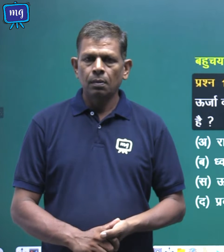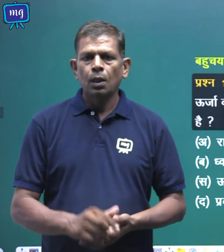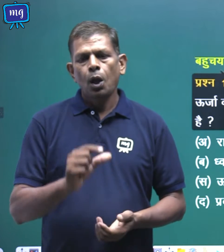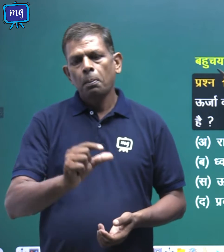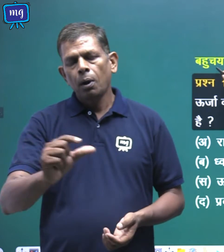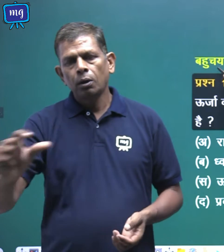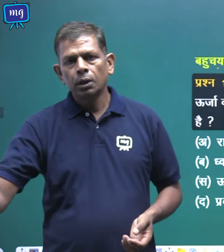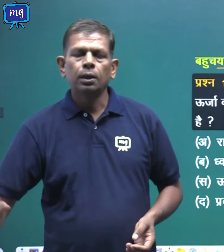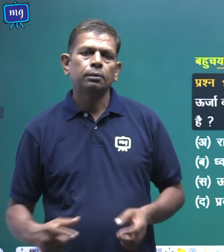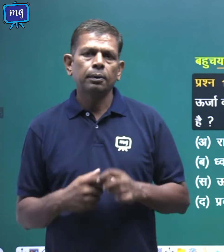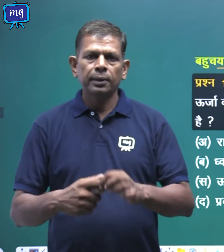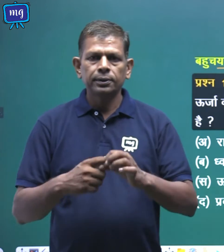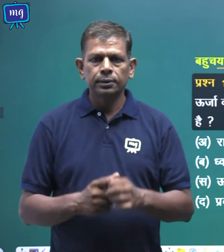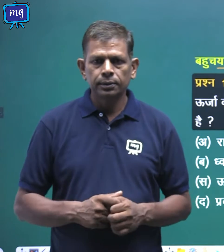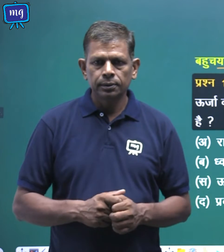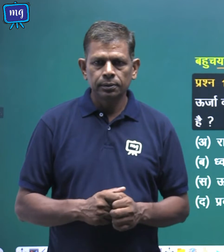बहुचयनात्मक प्रश्न।